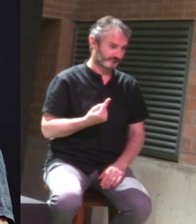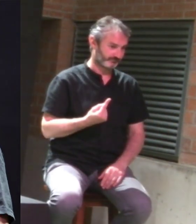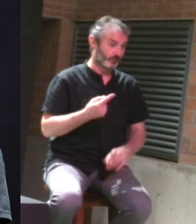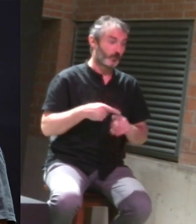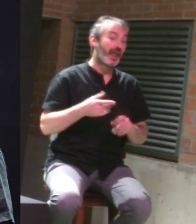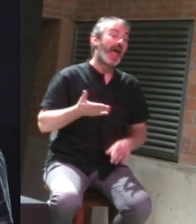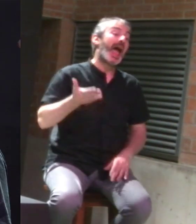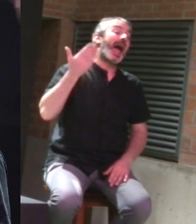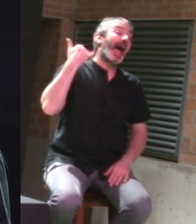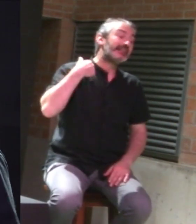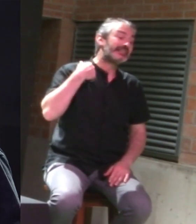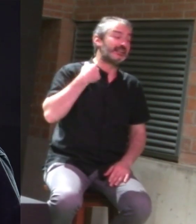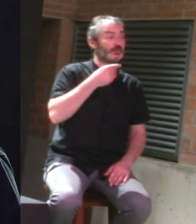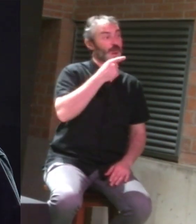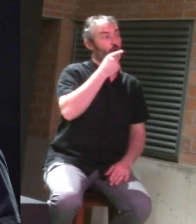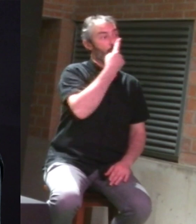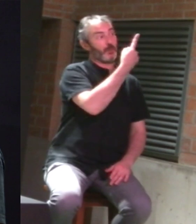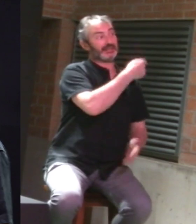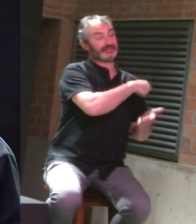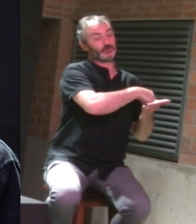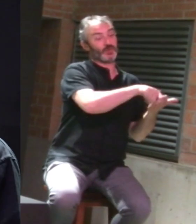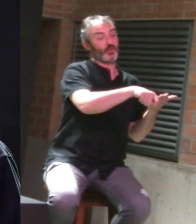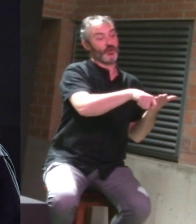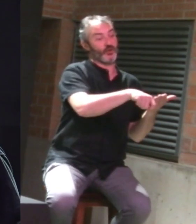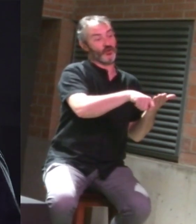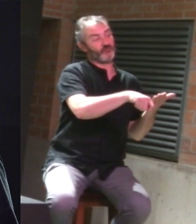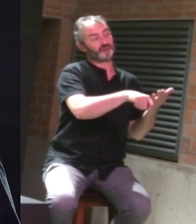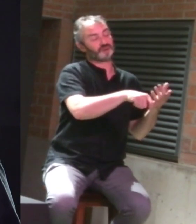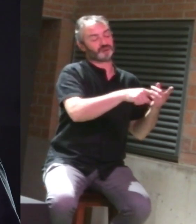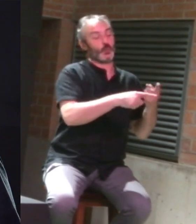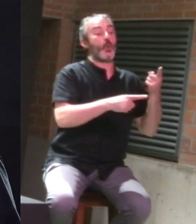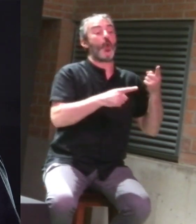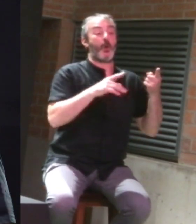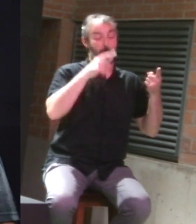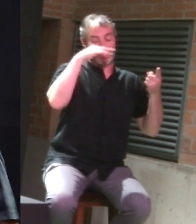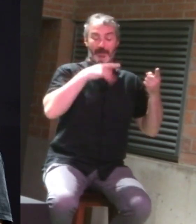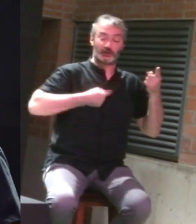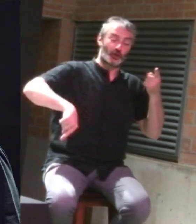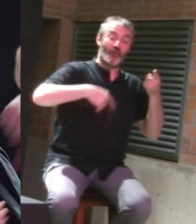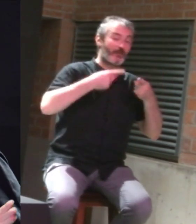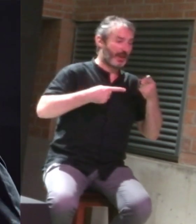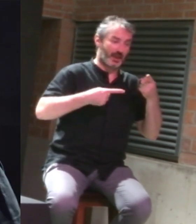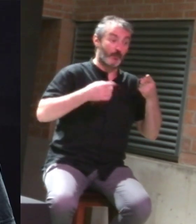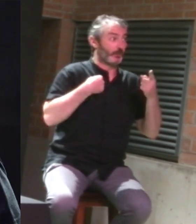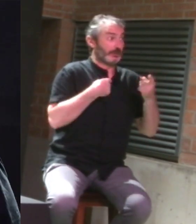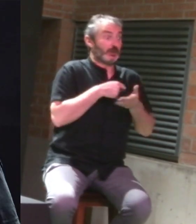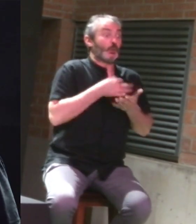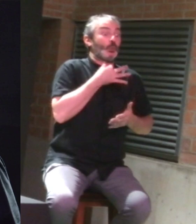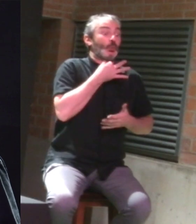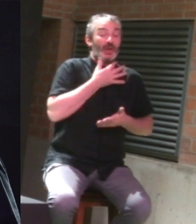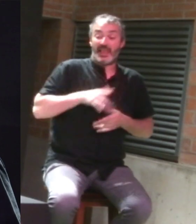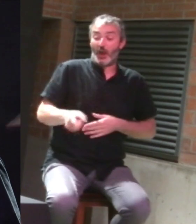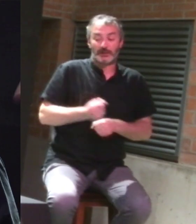se pudieran cubrir las necesidades de las criaturas, y eso es lo que obligaba al trabajo infantil, ¿eh? Que allí cada uno tenía que trabajar, porque si no,